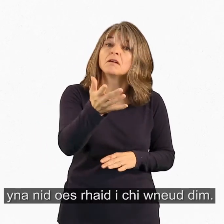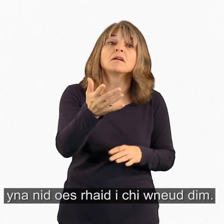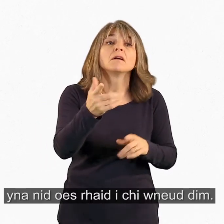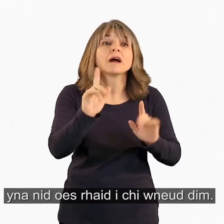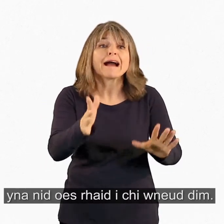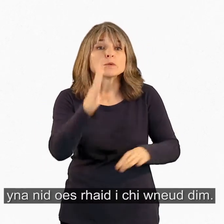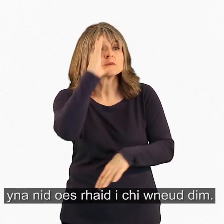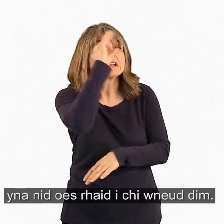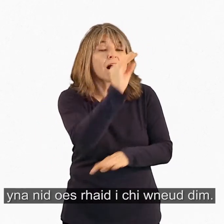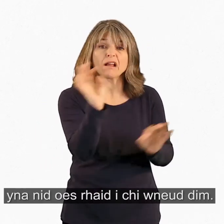dim.